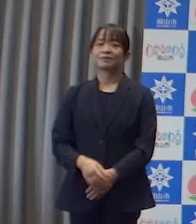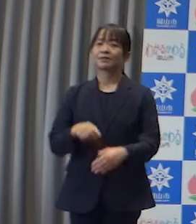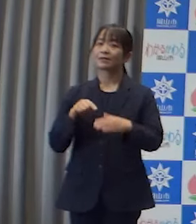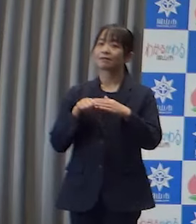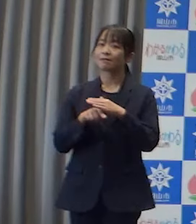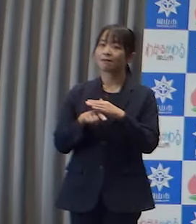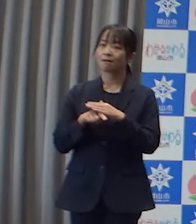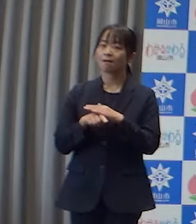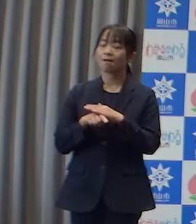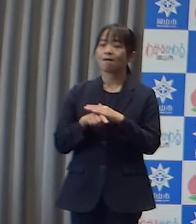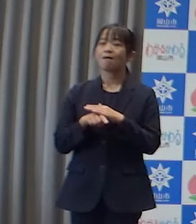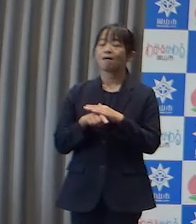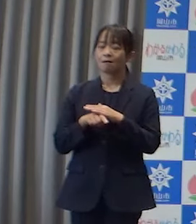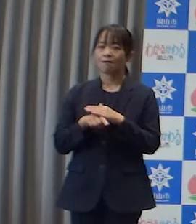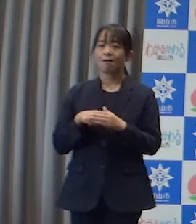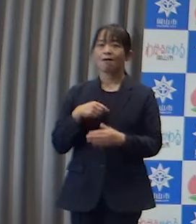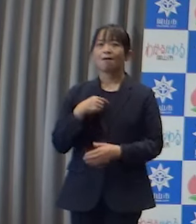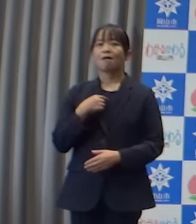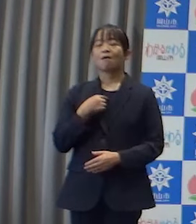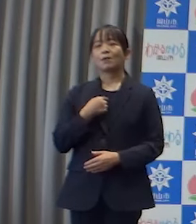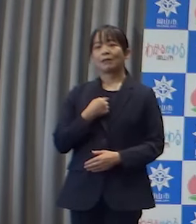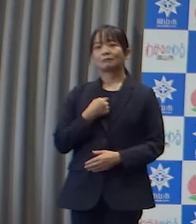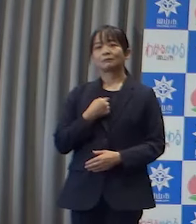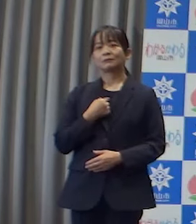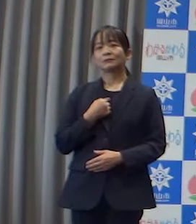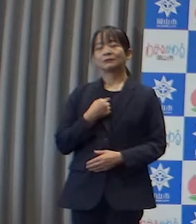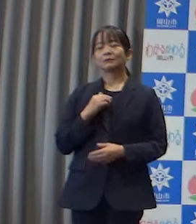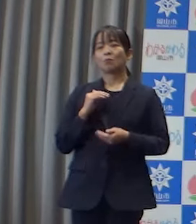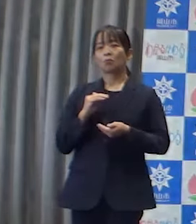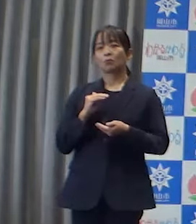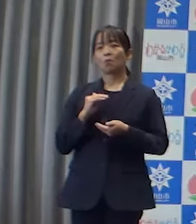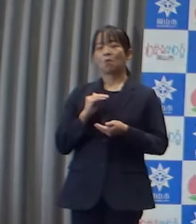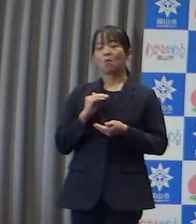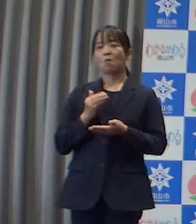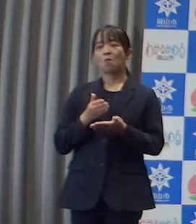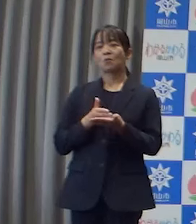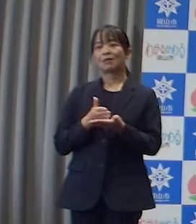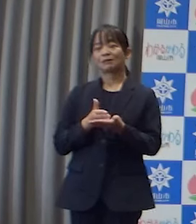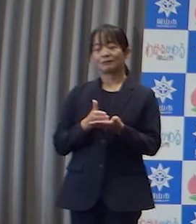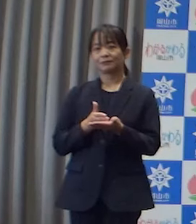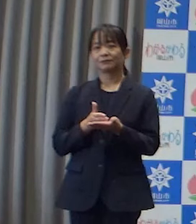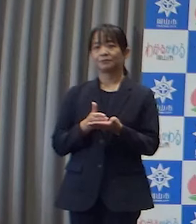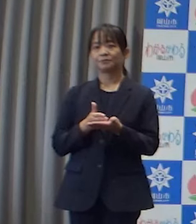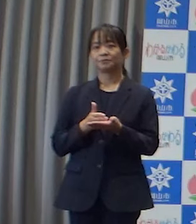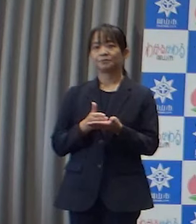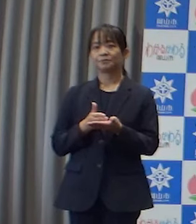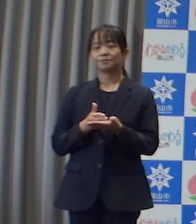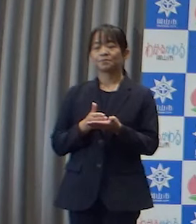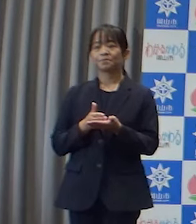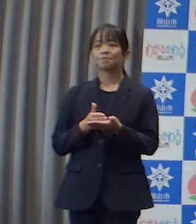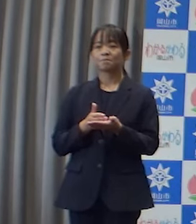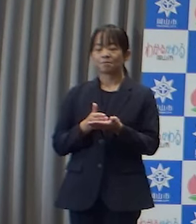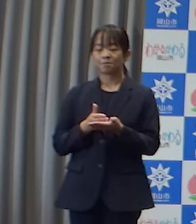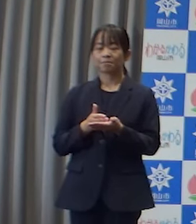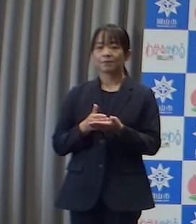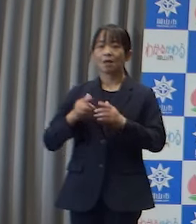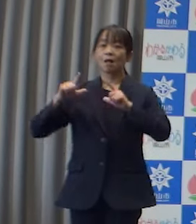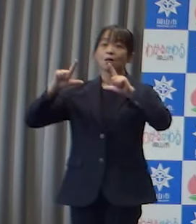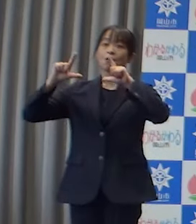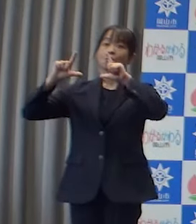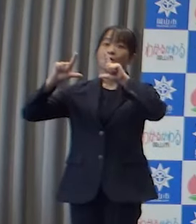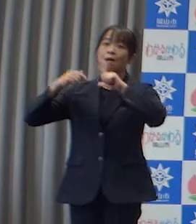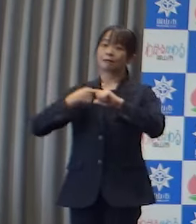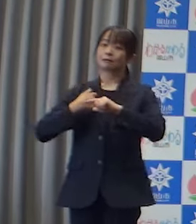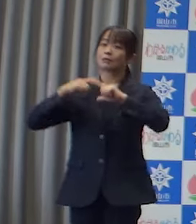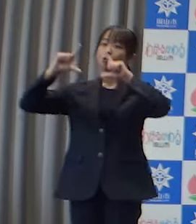私自身の話から少し入っていきたいと思いますが、霞が関にいた時は私自身